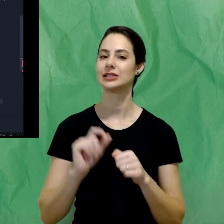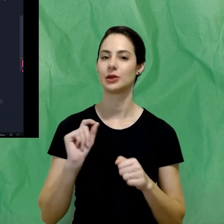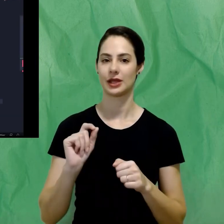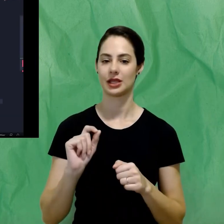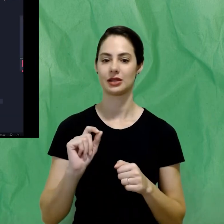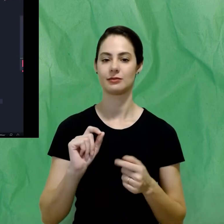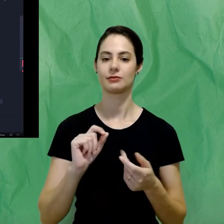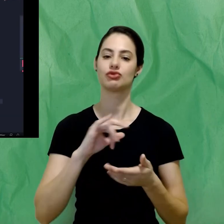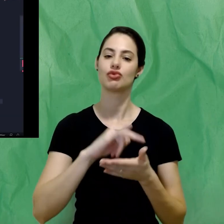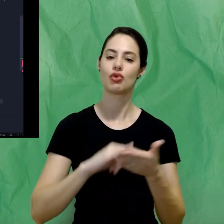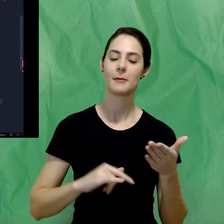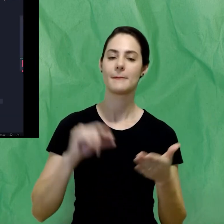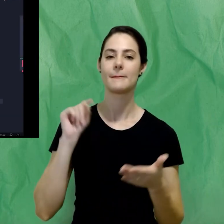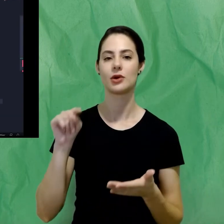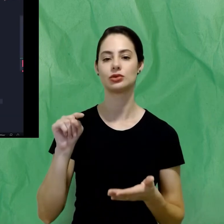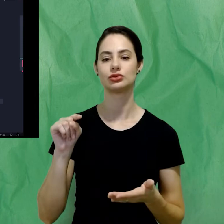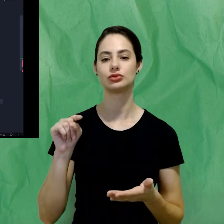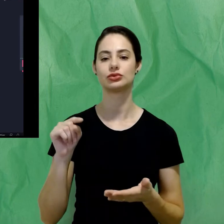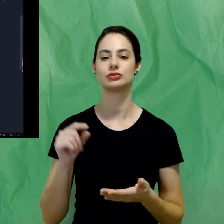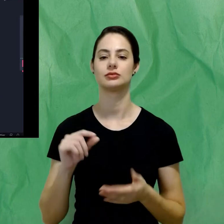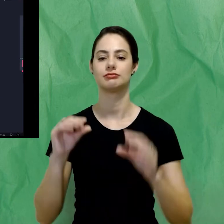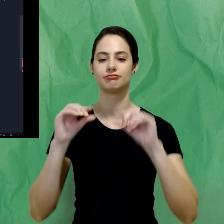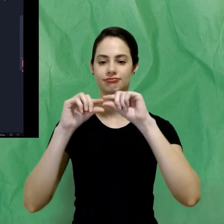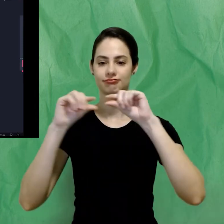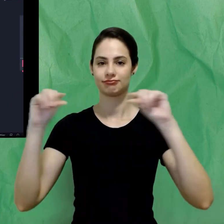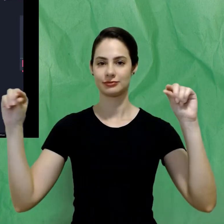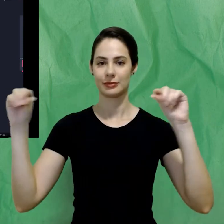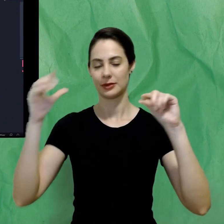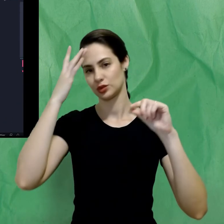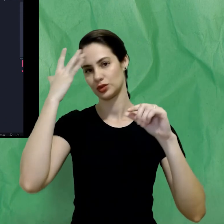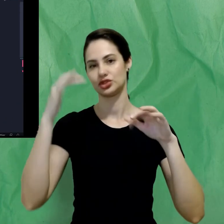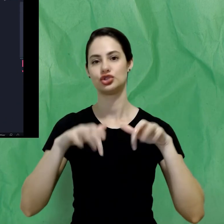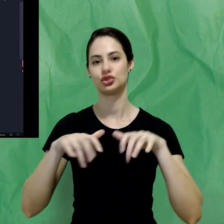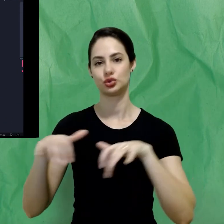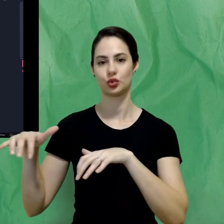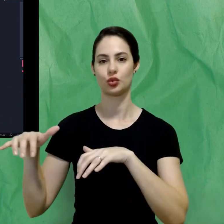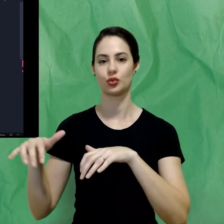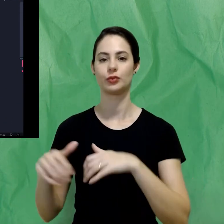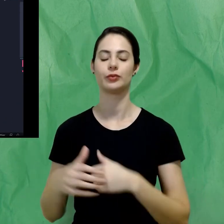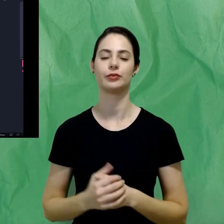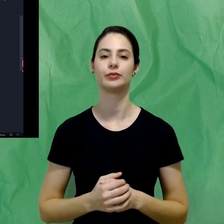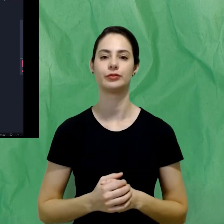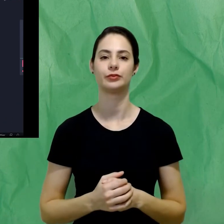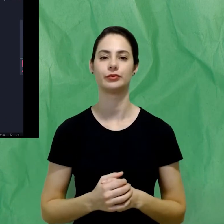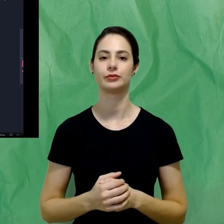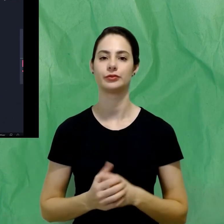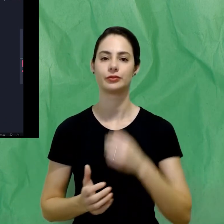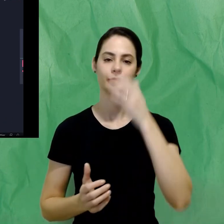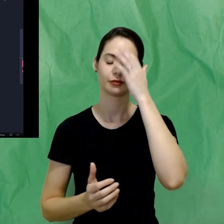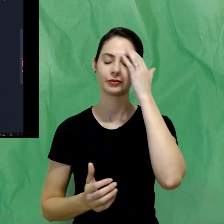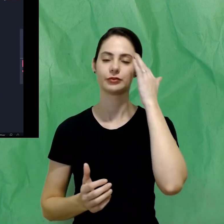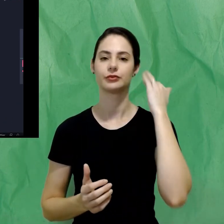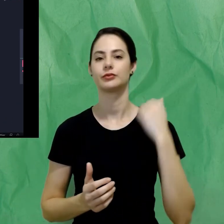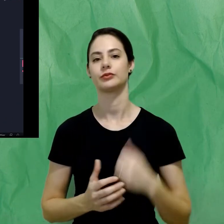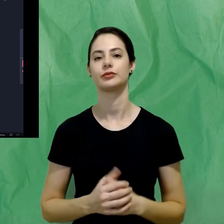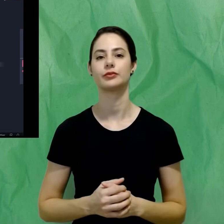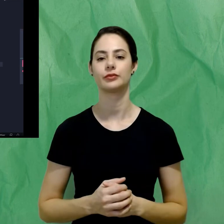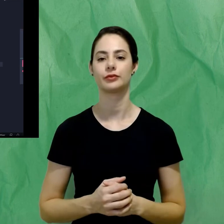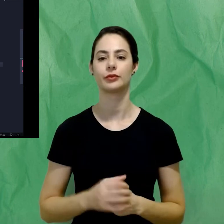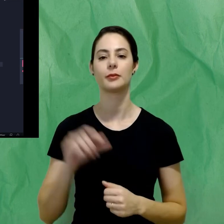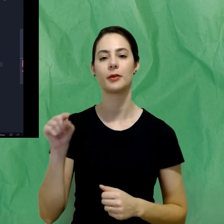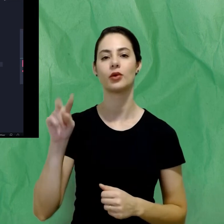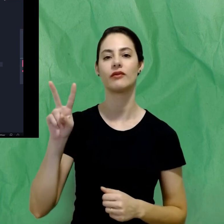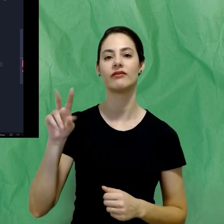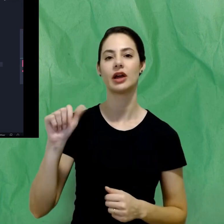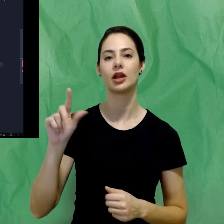o document.getElementById, onde o usuário está digitando, no nosso caso aqui é na input, usuário underline name, ponto